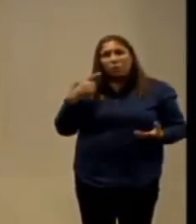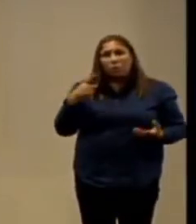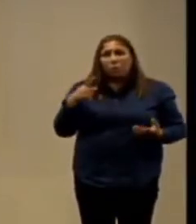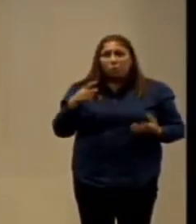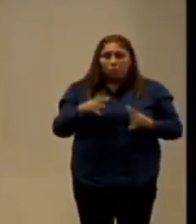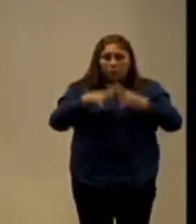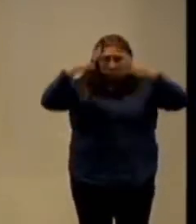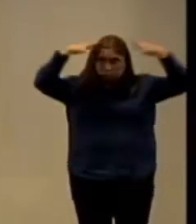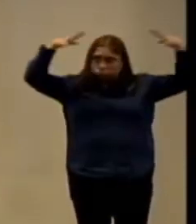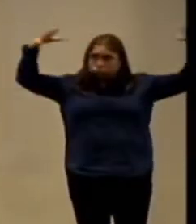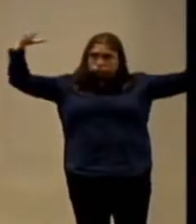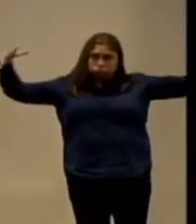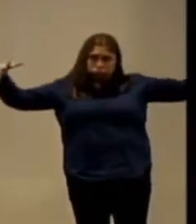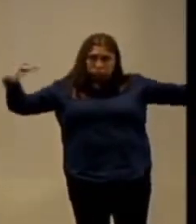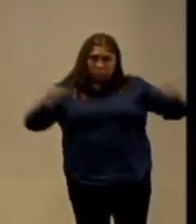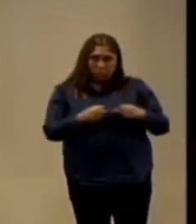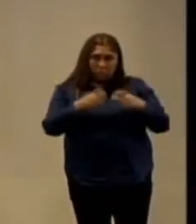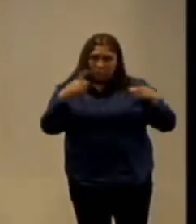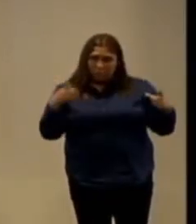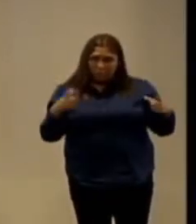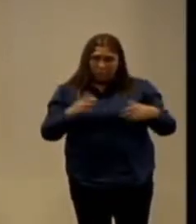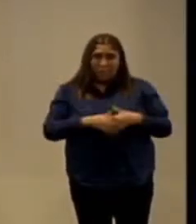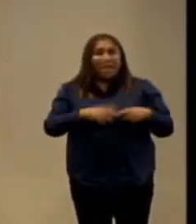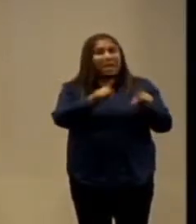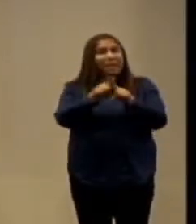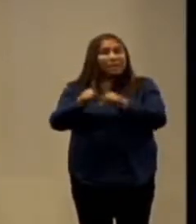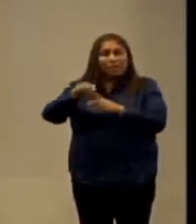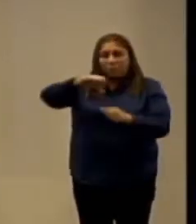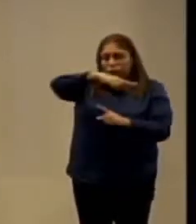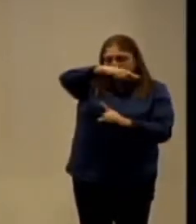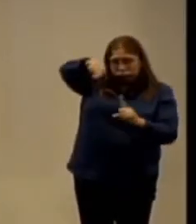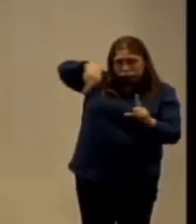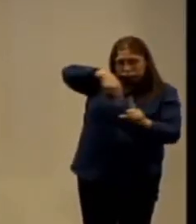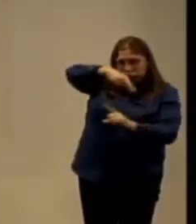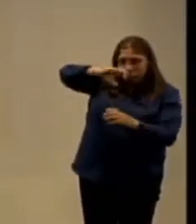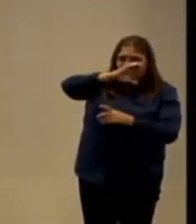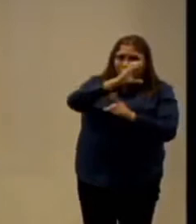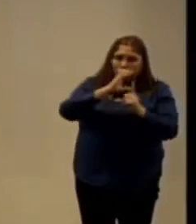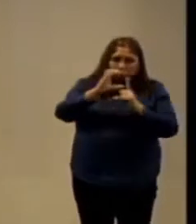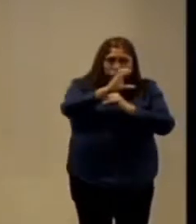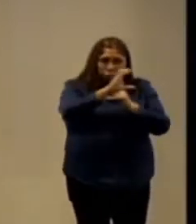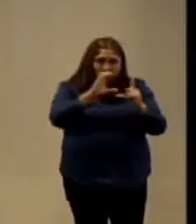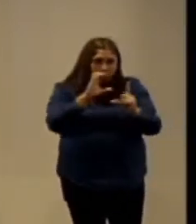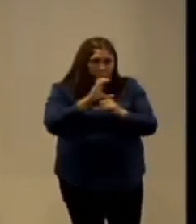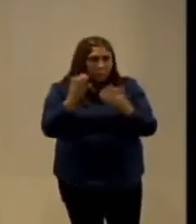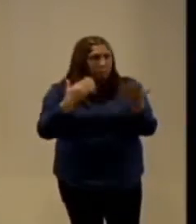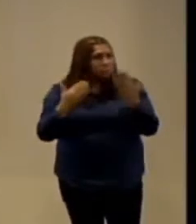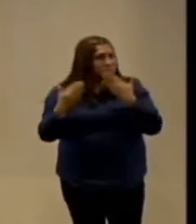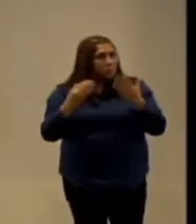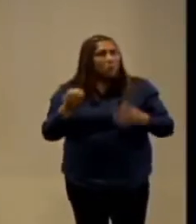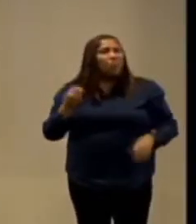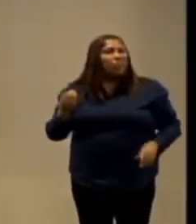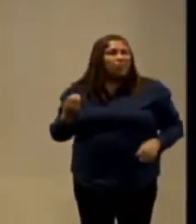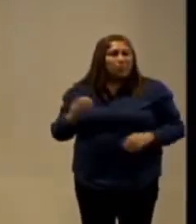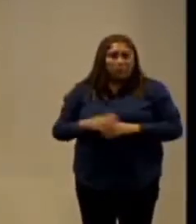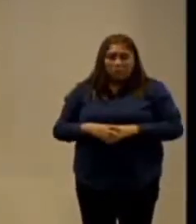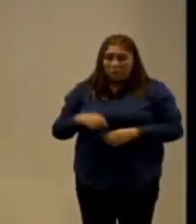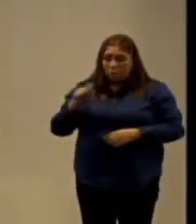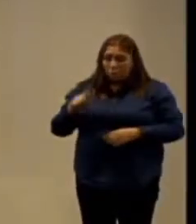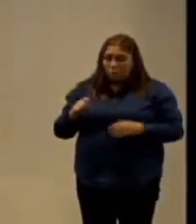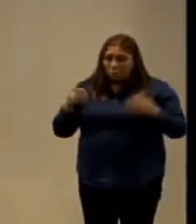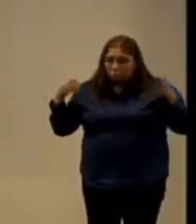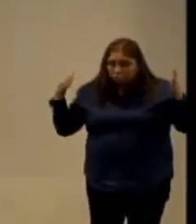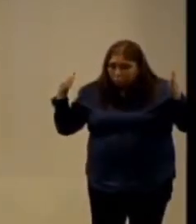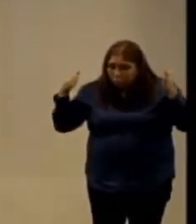bien grande, ¿sí? Y también interculturalidad. Entonces, ¿por qué? Porque PRONAVEC focaliza